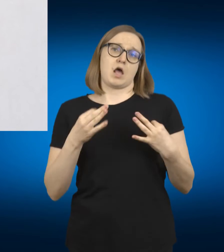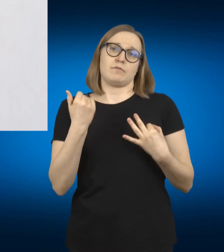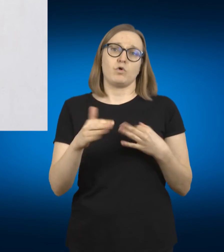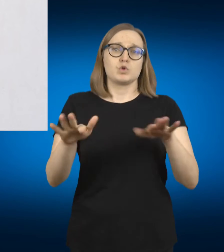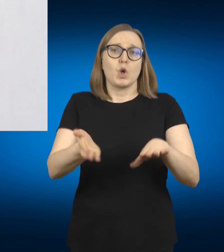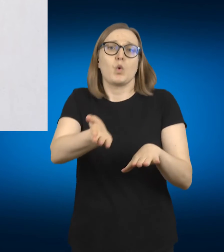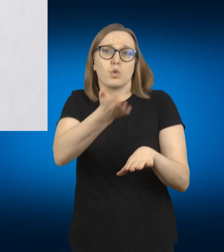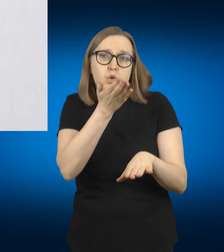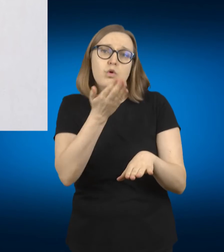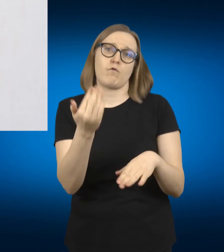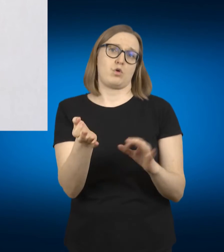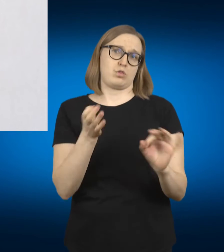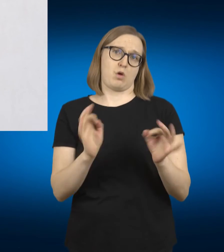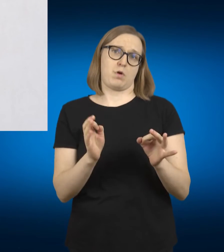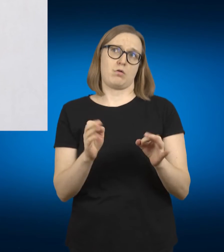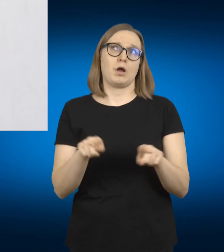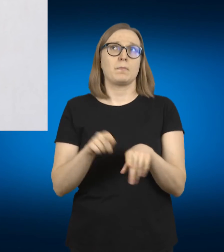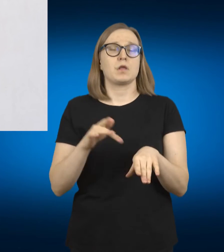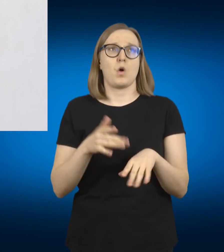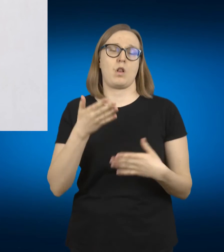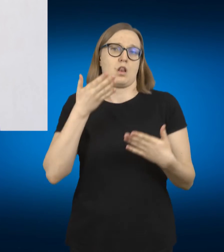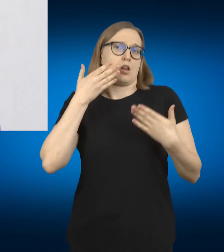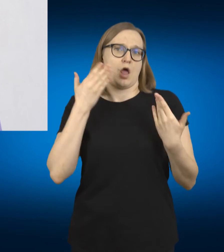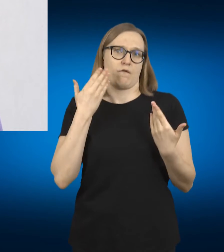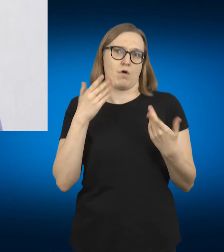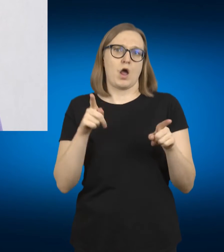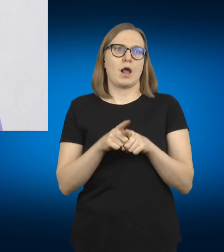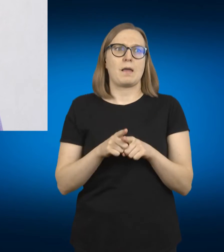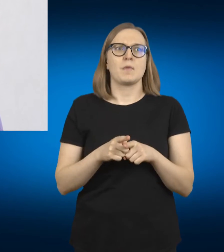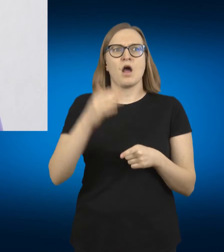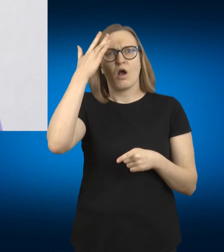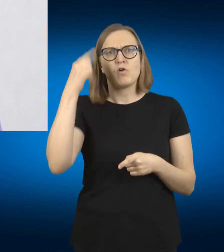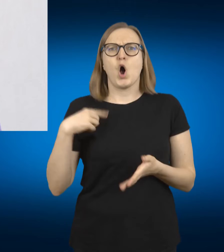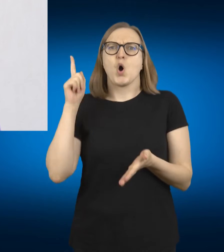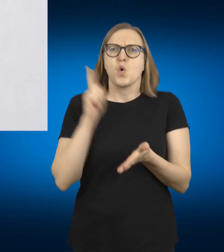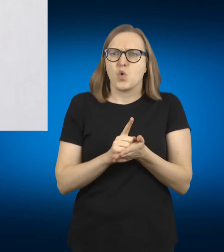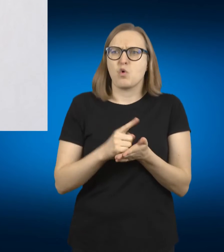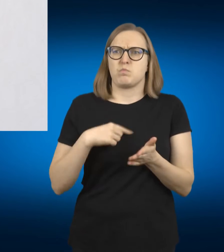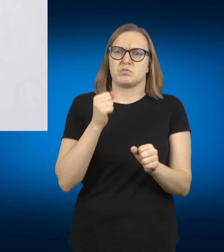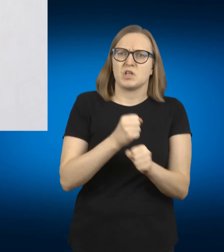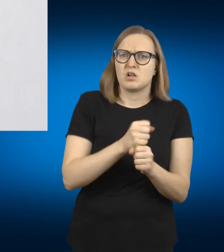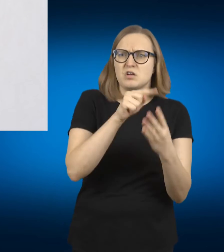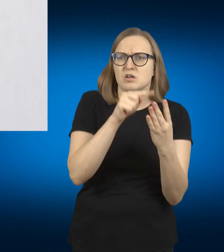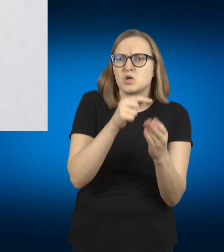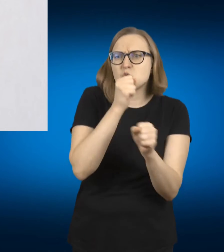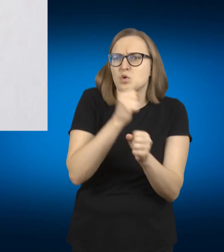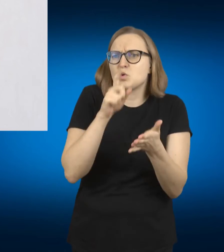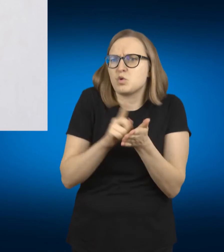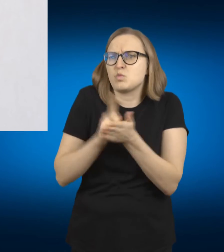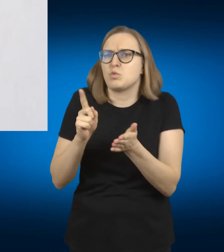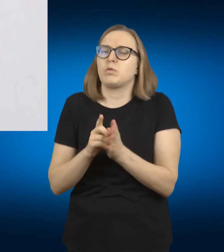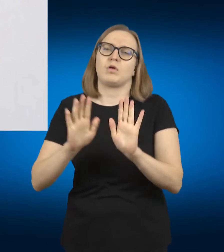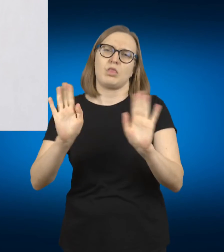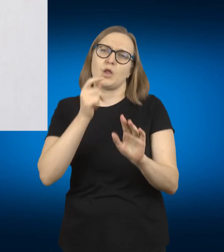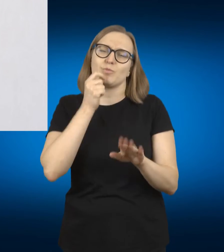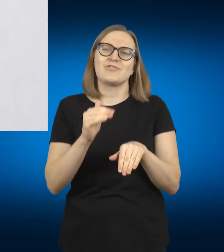krizei. Tas turėtų būti palengvint mums ir nekelsim galbūt savo tokių griežtų reikalavimų, kaip būtinai su viskuo dabar susitvarkyti,